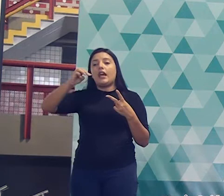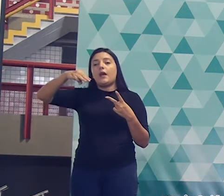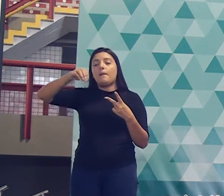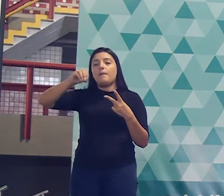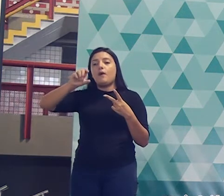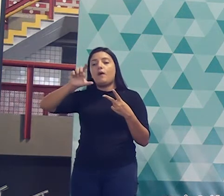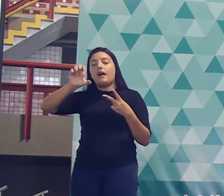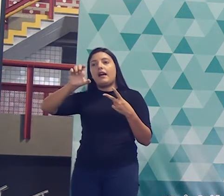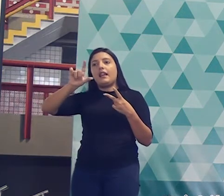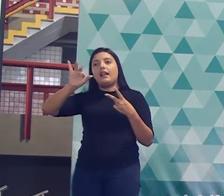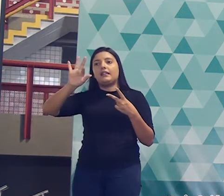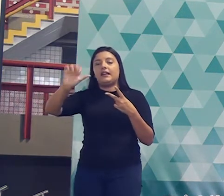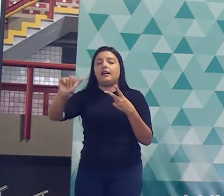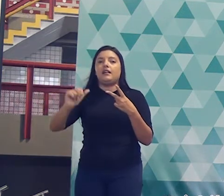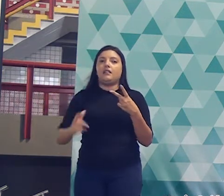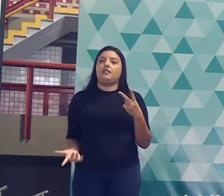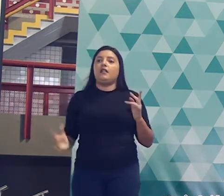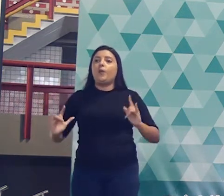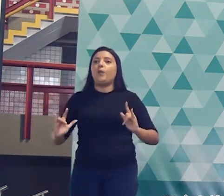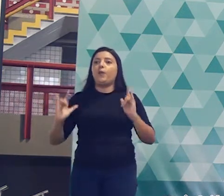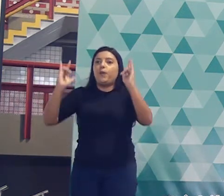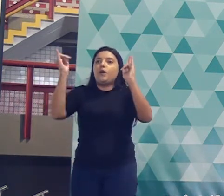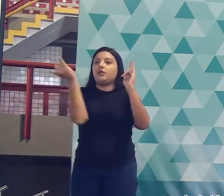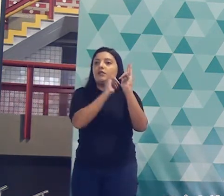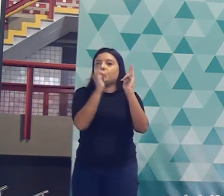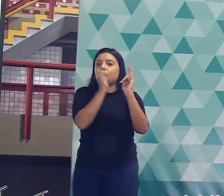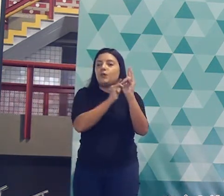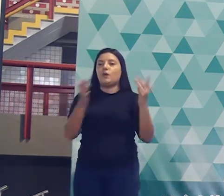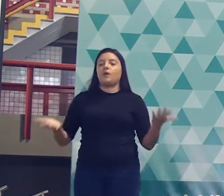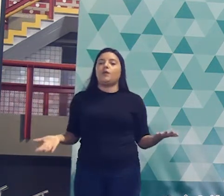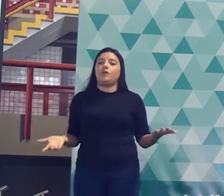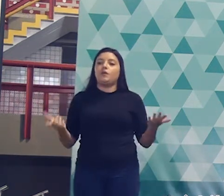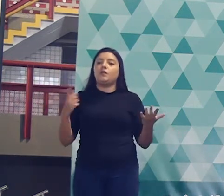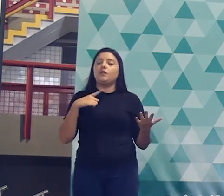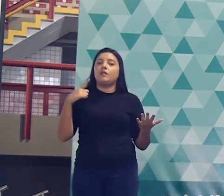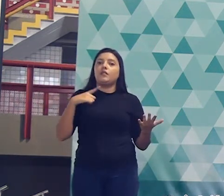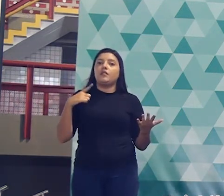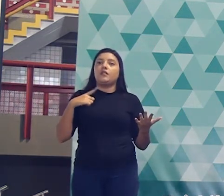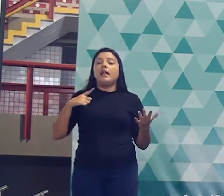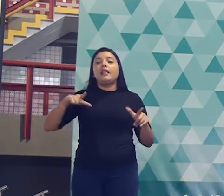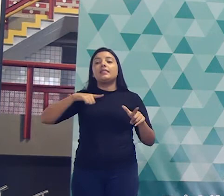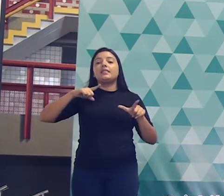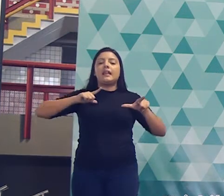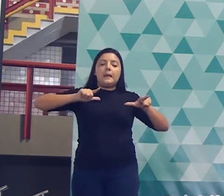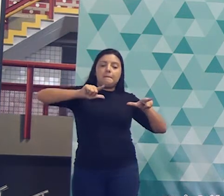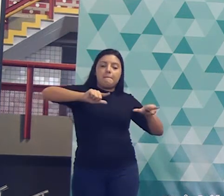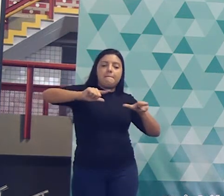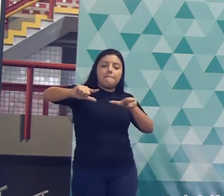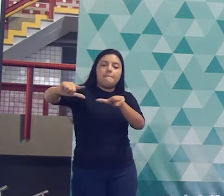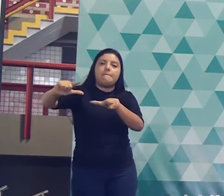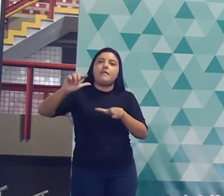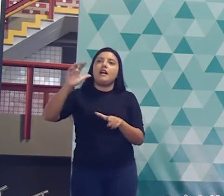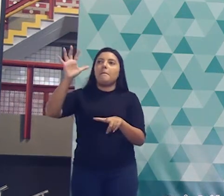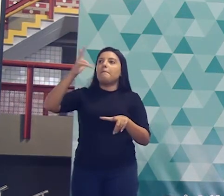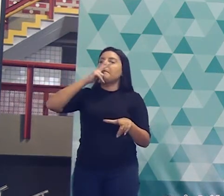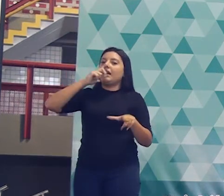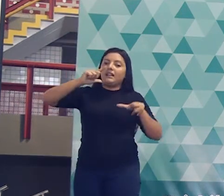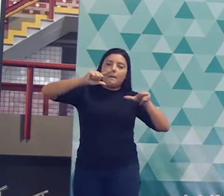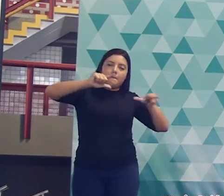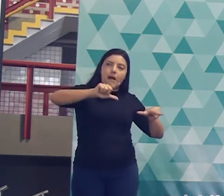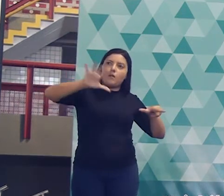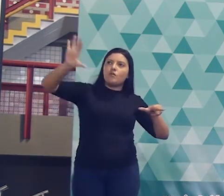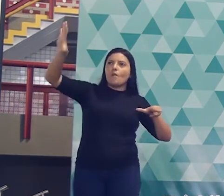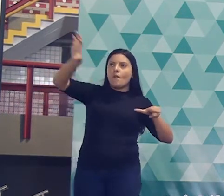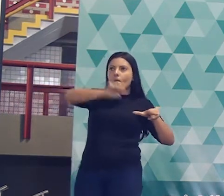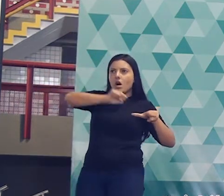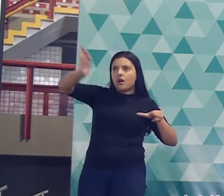podemos produzir energia elétrica através de energia solar, a partir das placas fotovoltaicas. Só que as placas fotovoltaicas, elas não conseguem